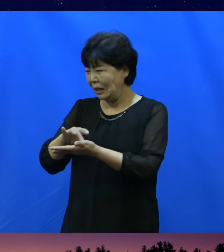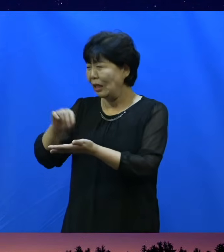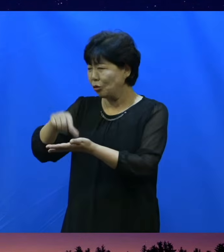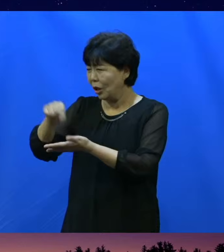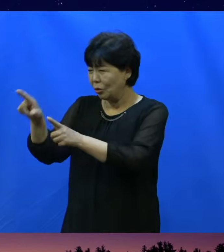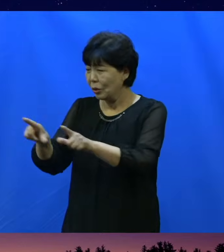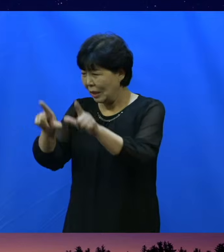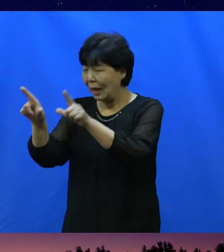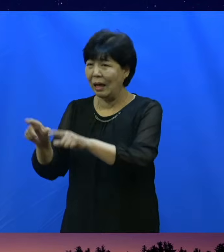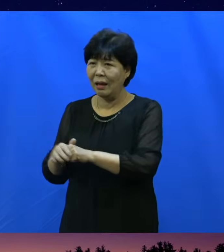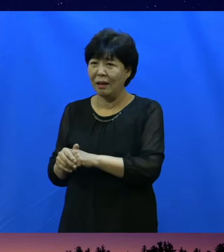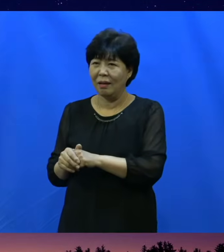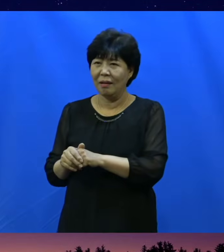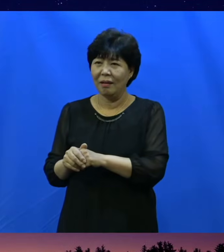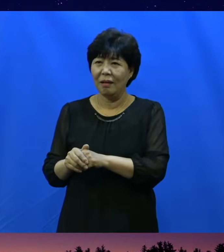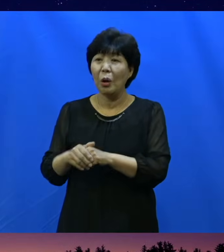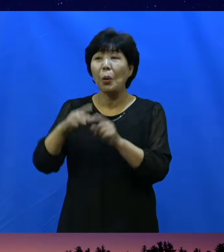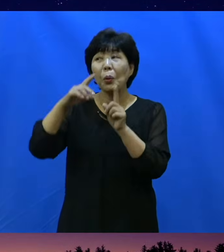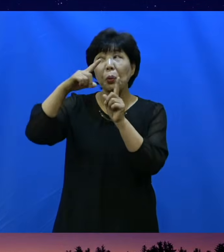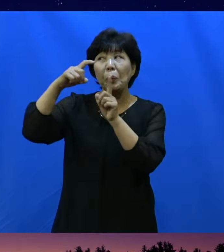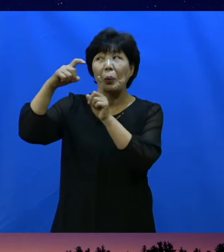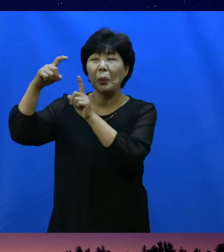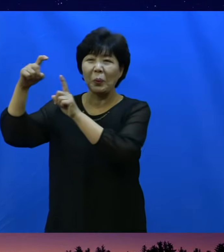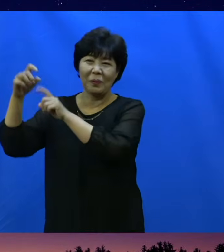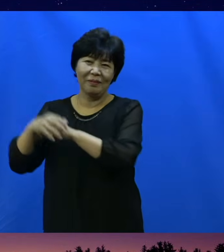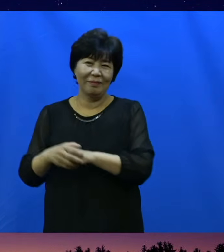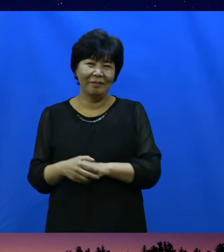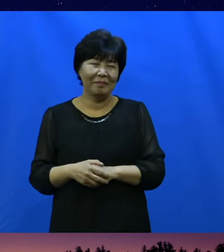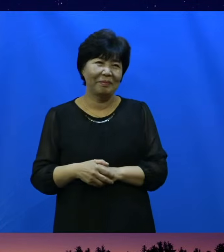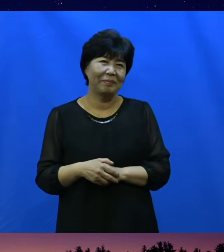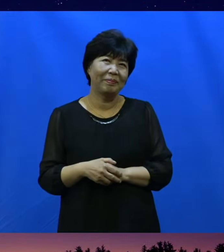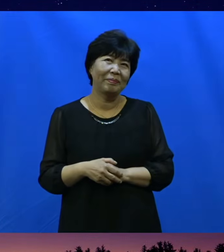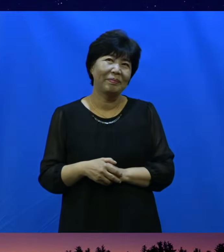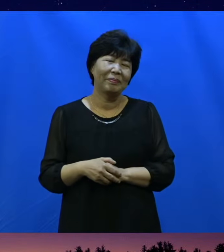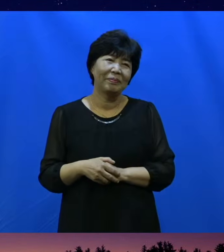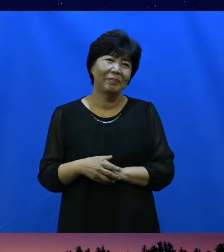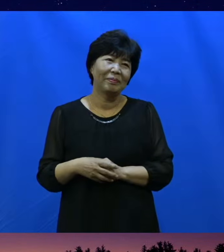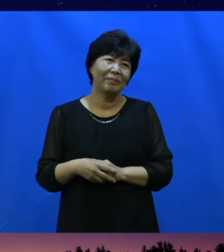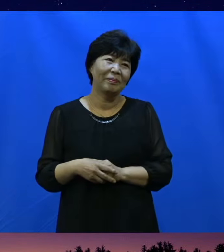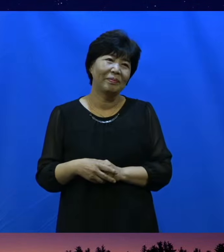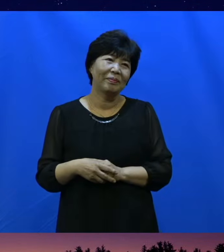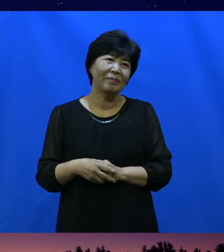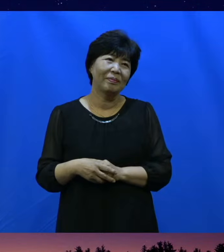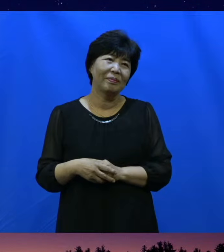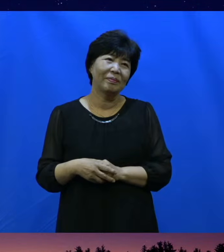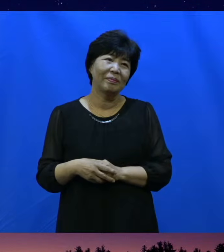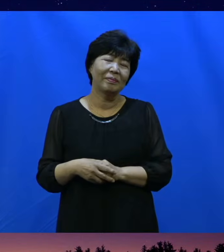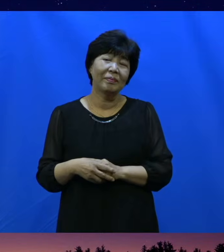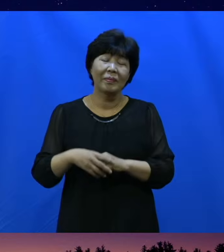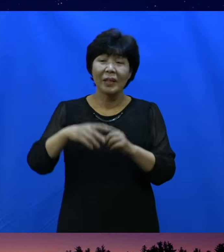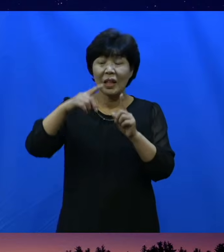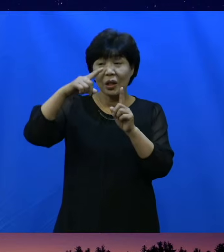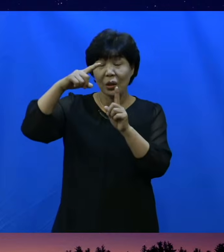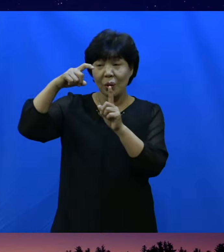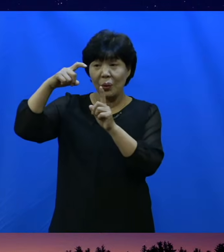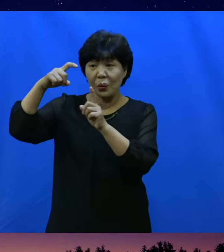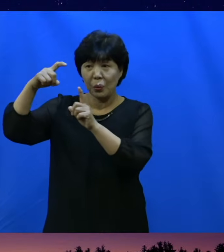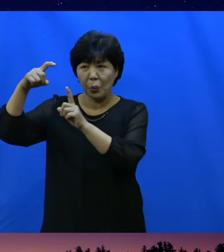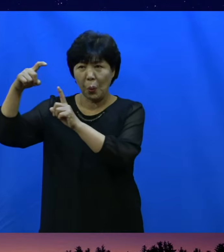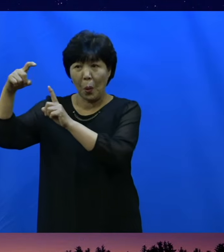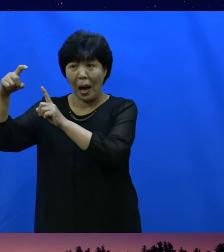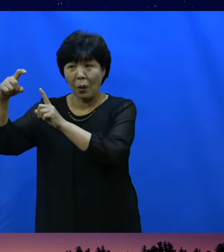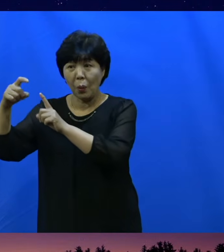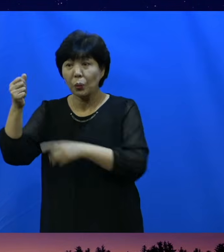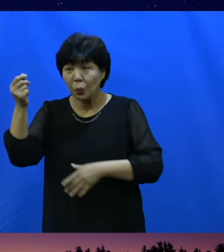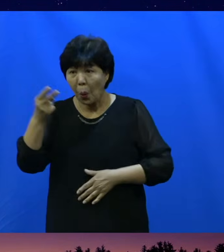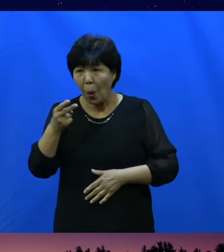볼 일 없잖아. 이러면 사단의 속삭임이에요. 그러니까 이게 유혹을 정죄도 하고 유혹도